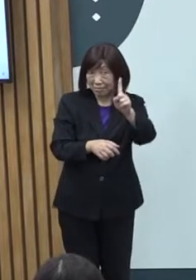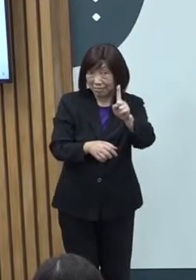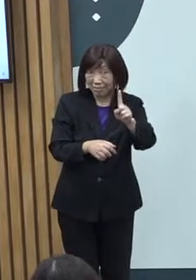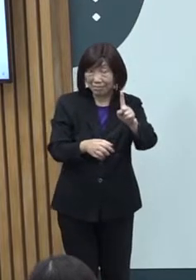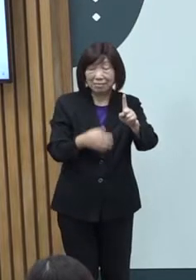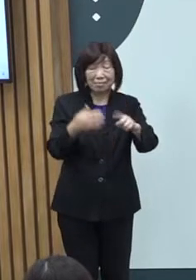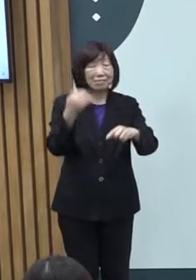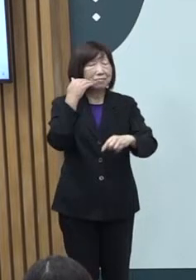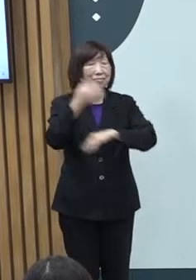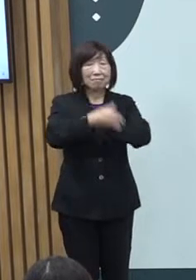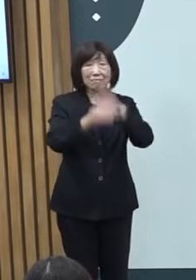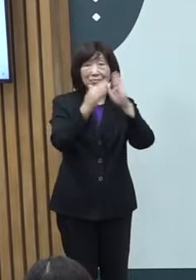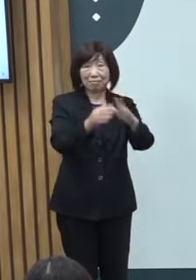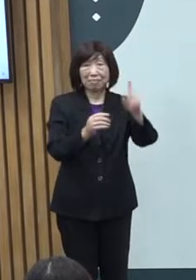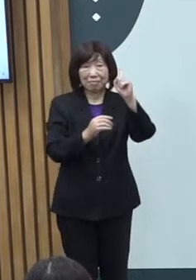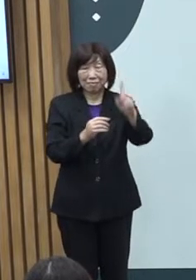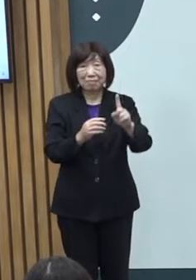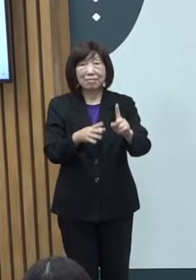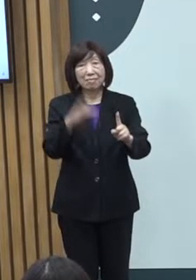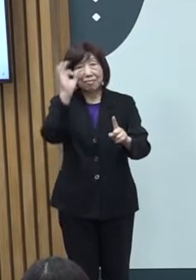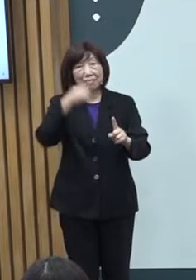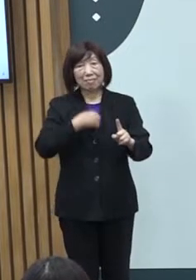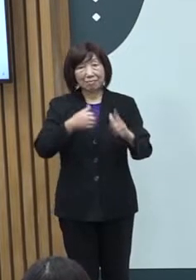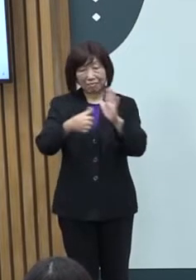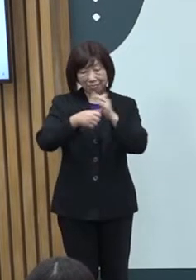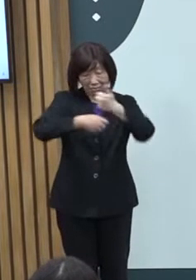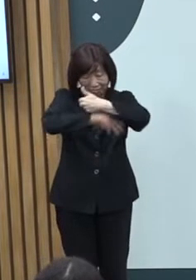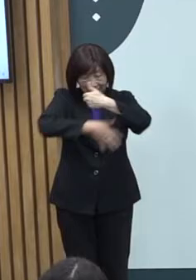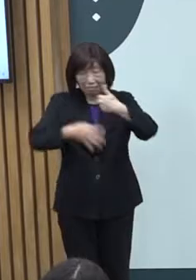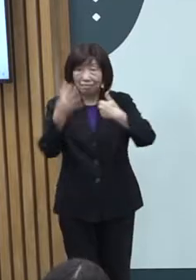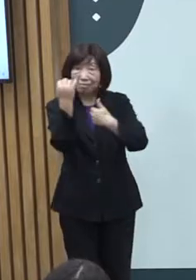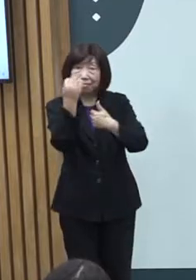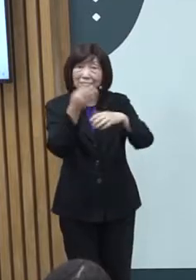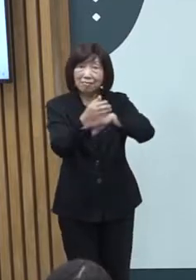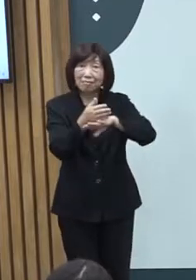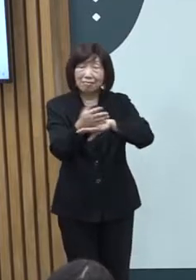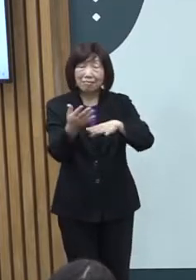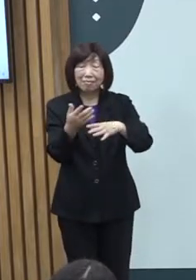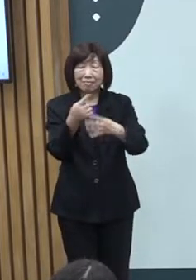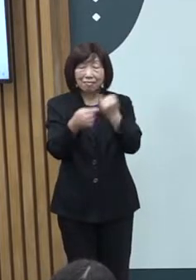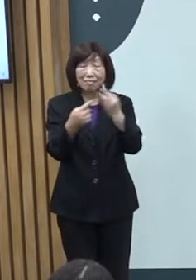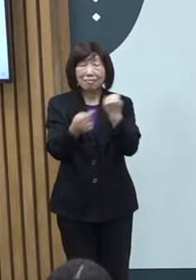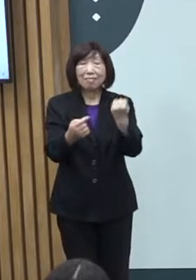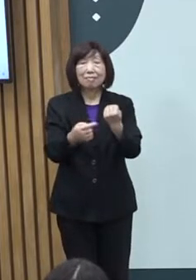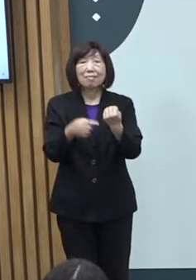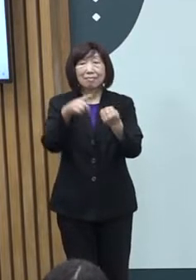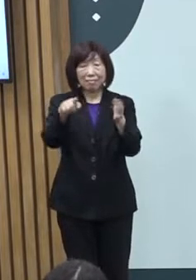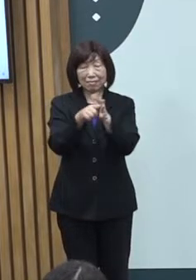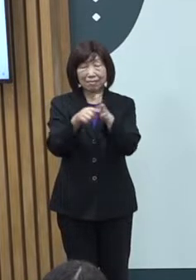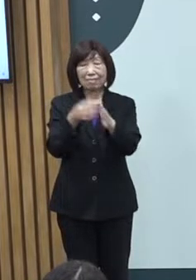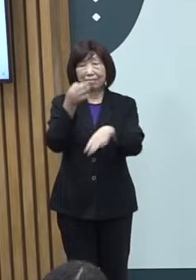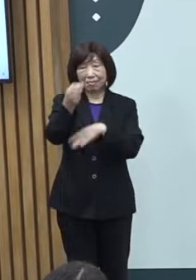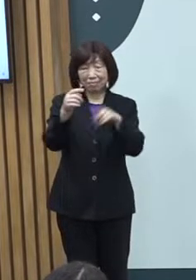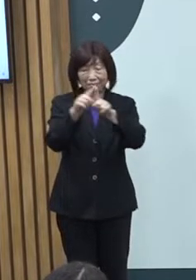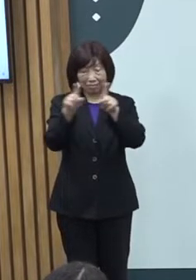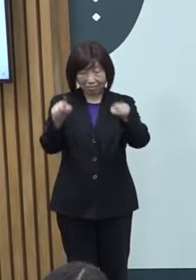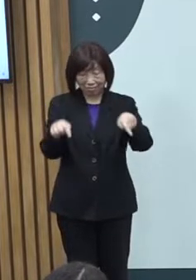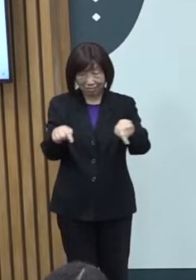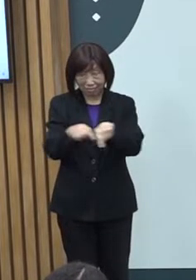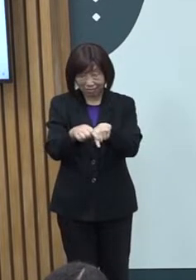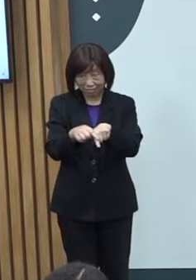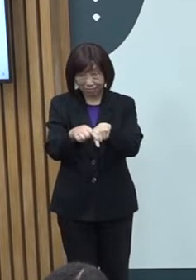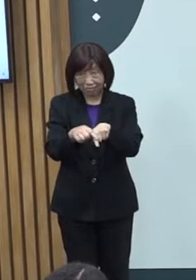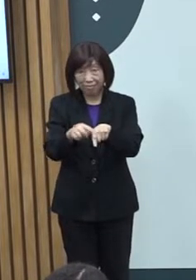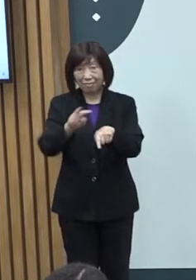市你辖内有多少部车辆，那你这个使用牌照税定期开征的税缴款书，或者